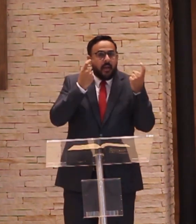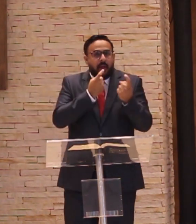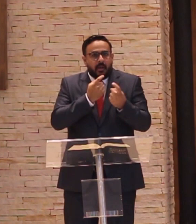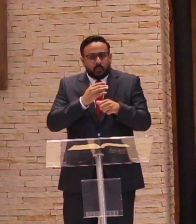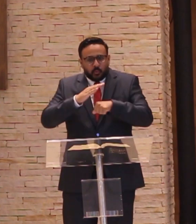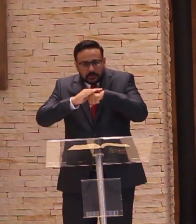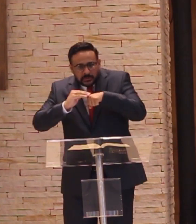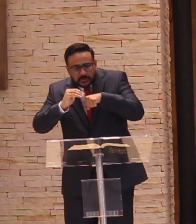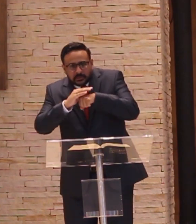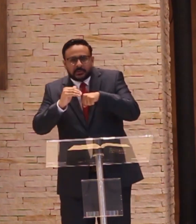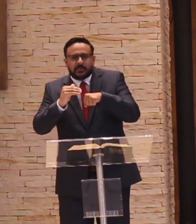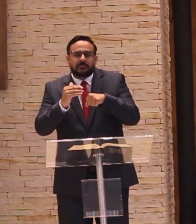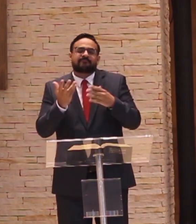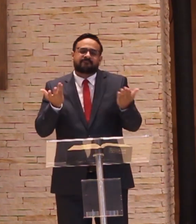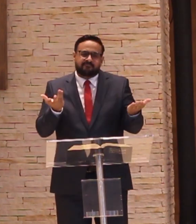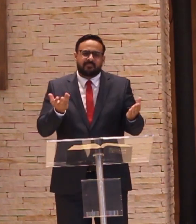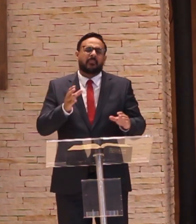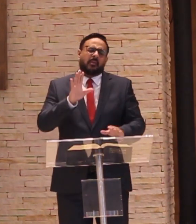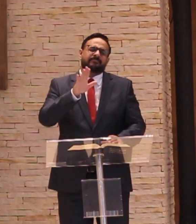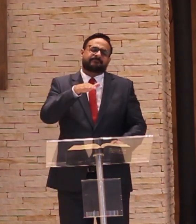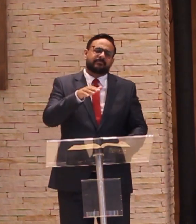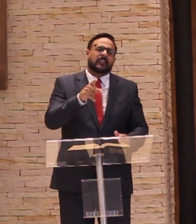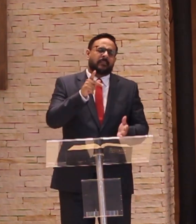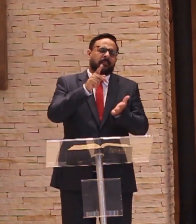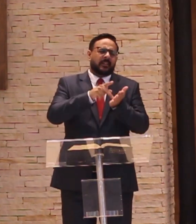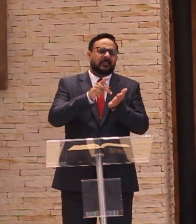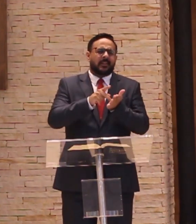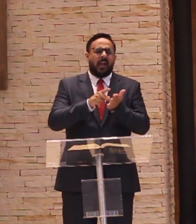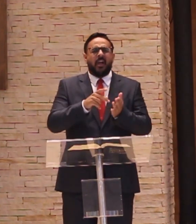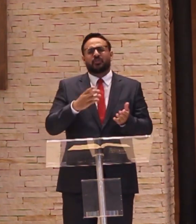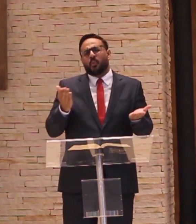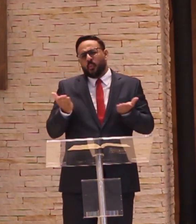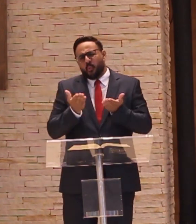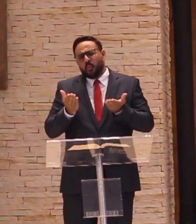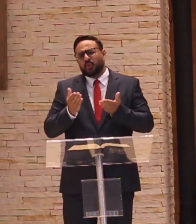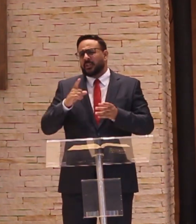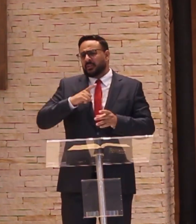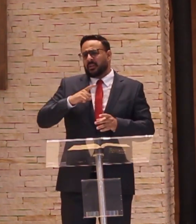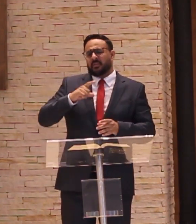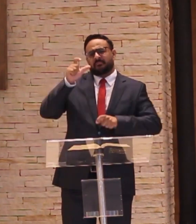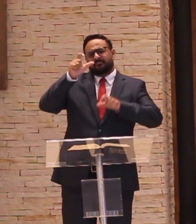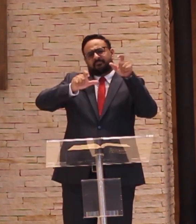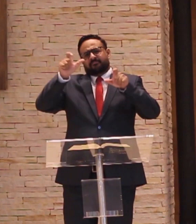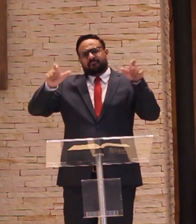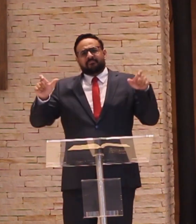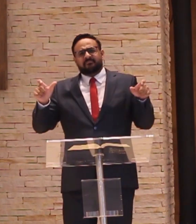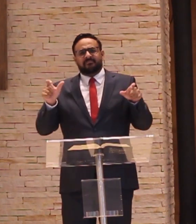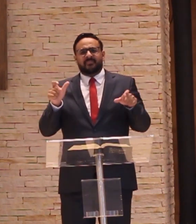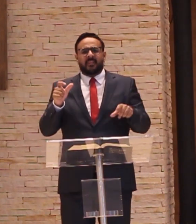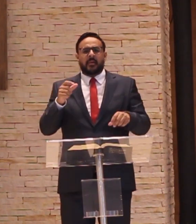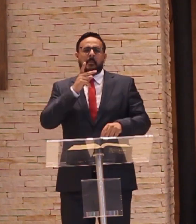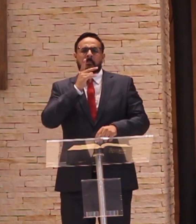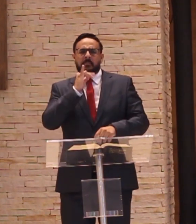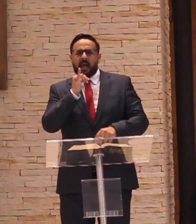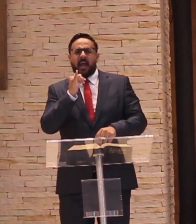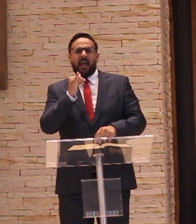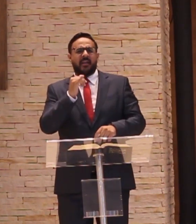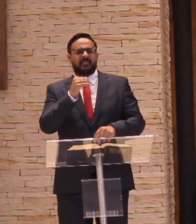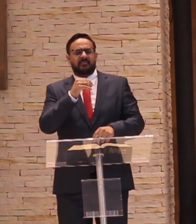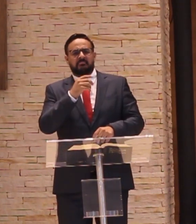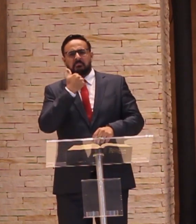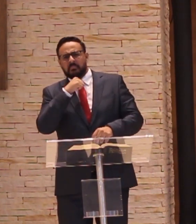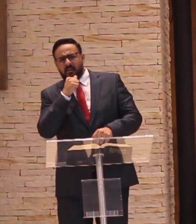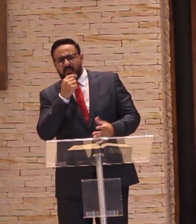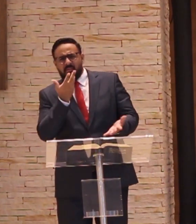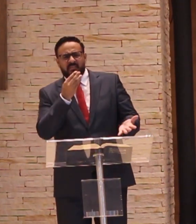vida para que aquele ser tenha cuidado, carinho e você se preocupa muito com ele. Na verdade, hoje existem